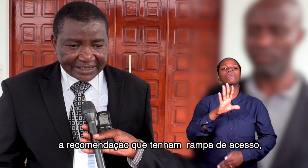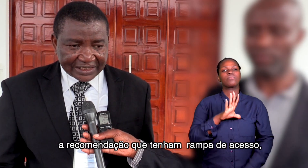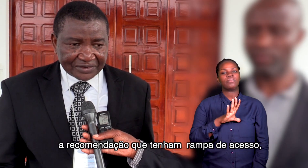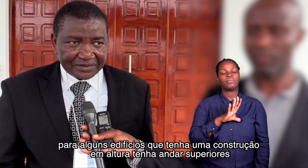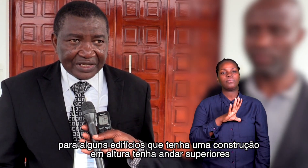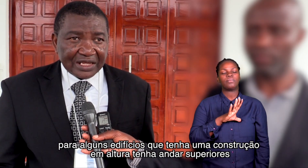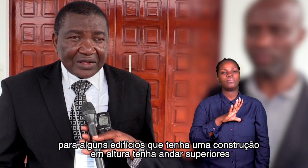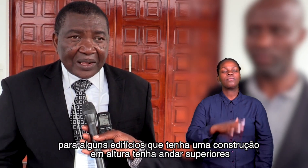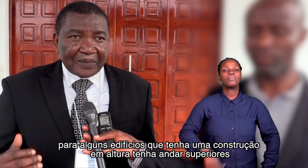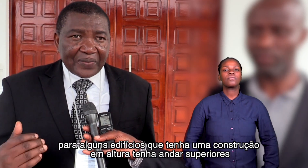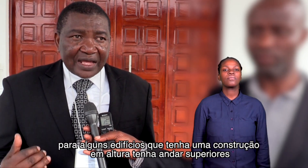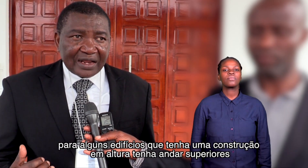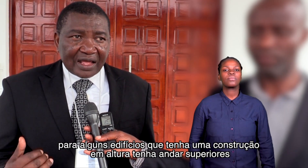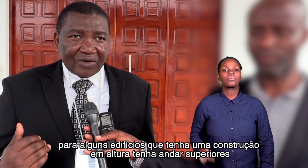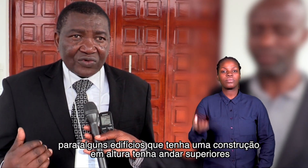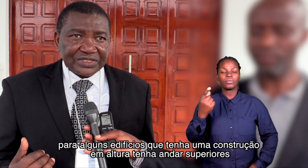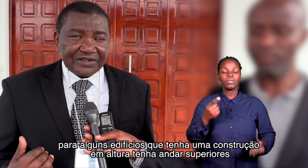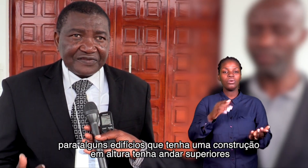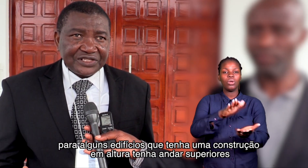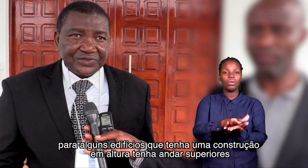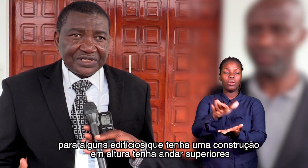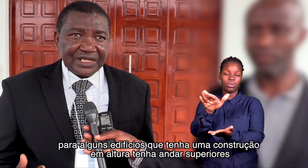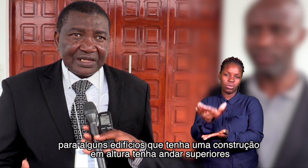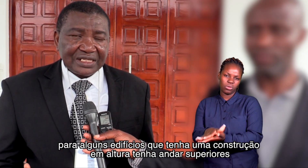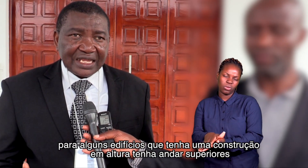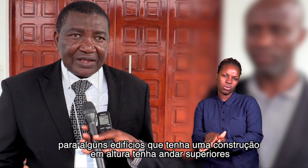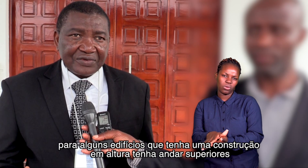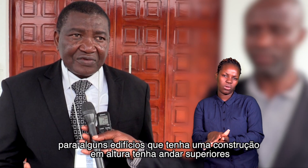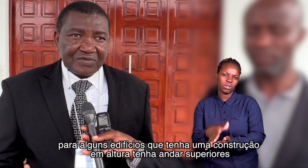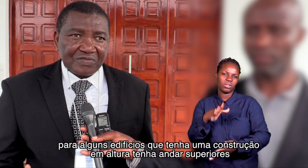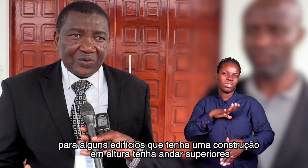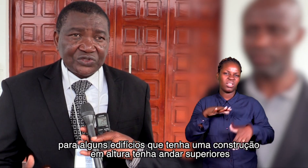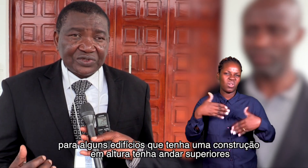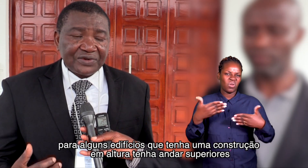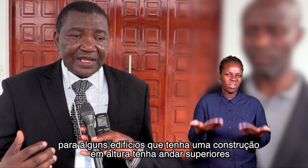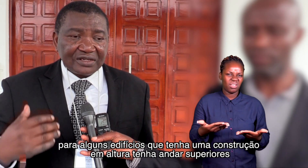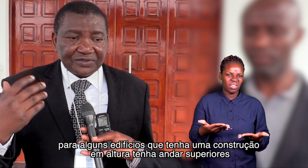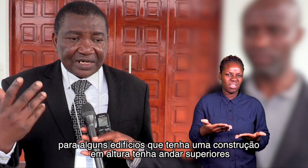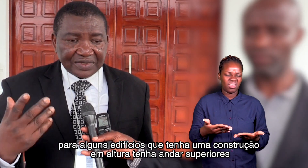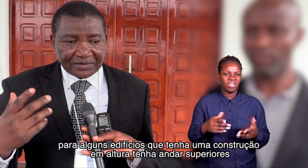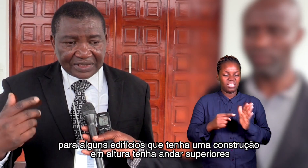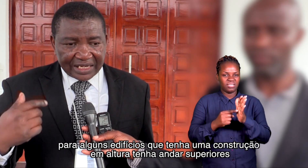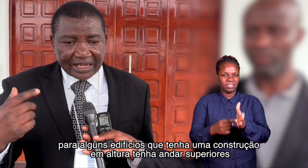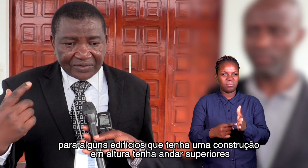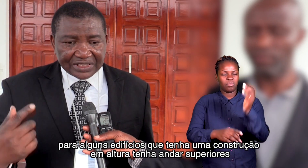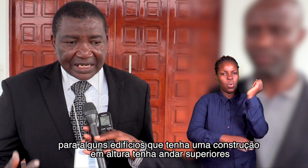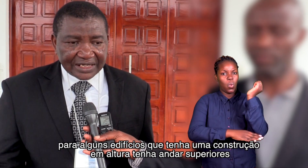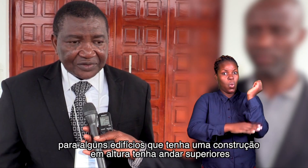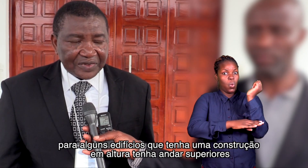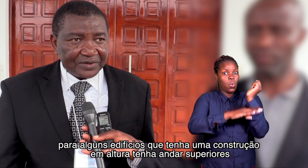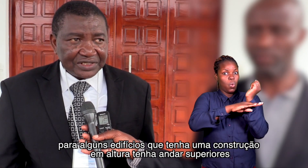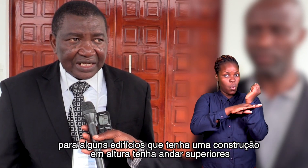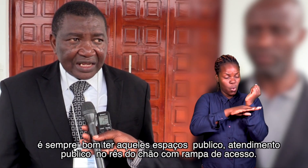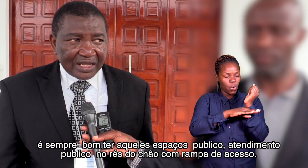rampas de acesso. Para alguns edifícios que têm uma construção em altura, portanto têm alguns